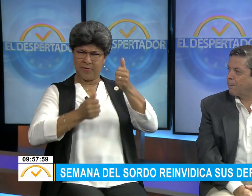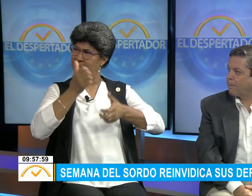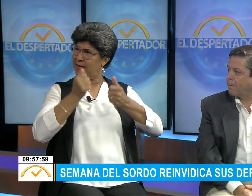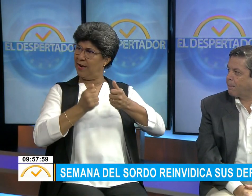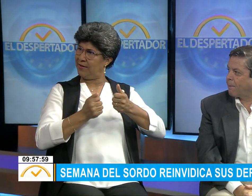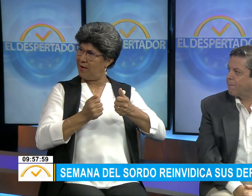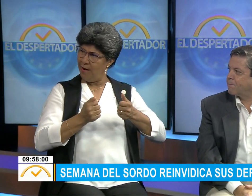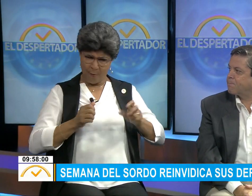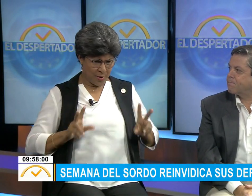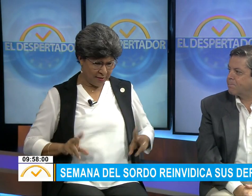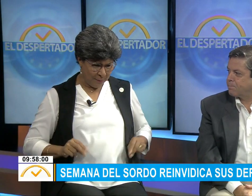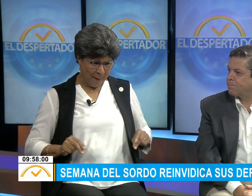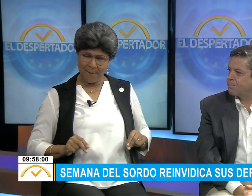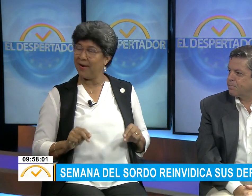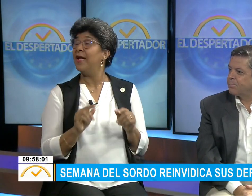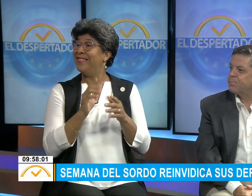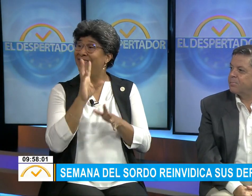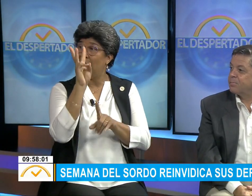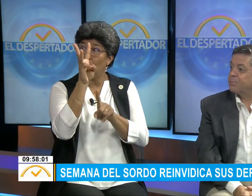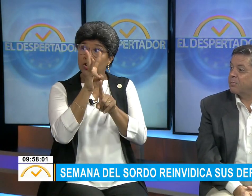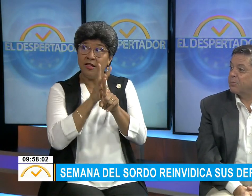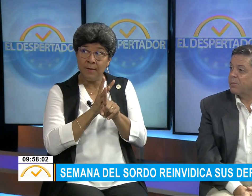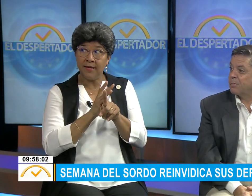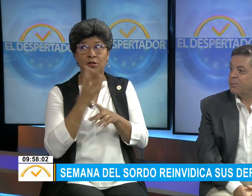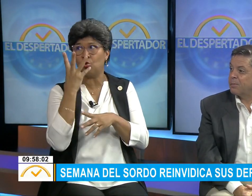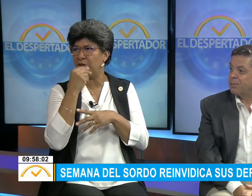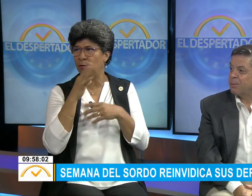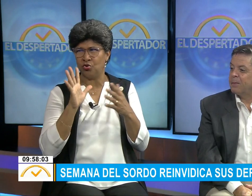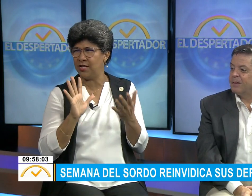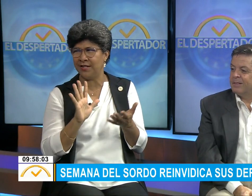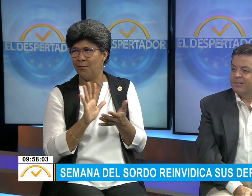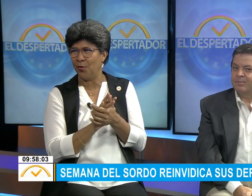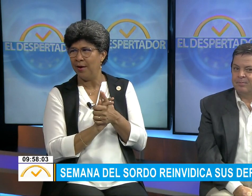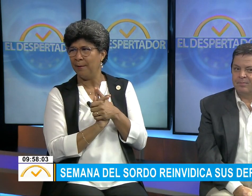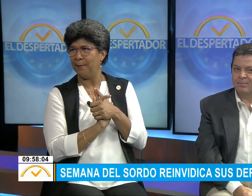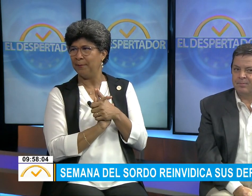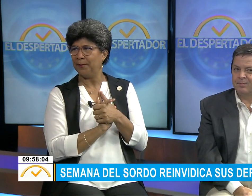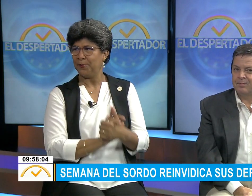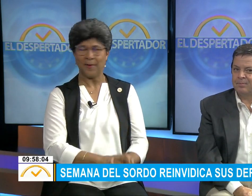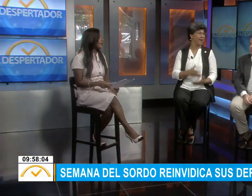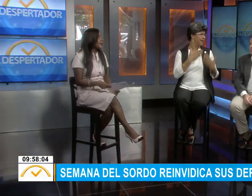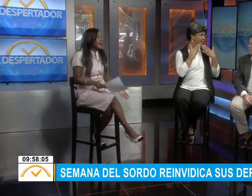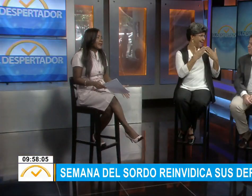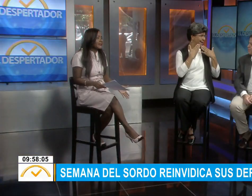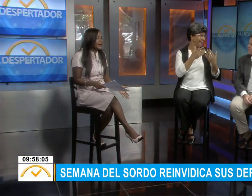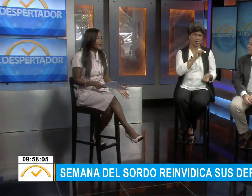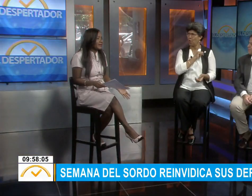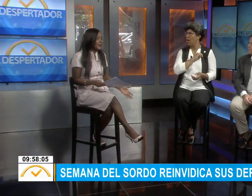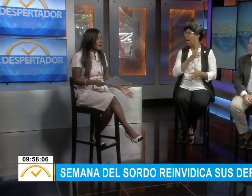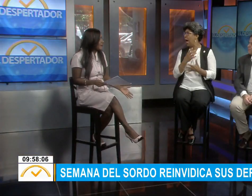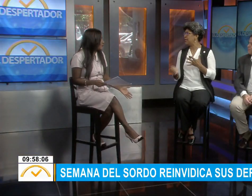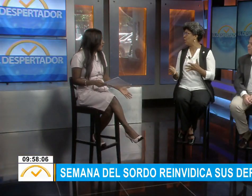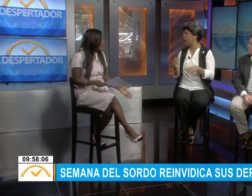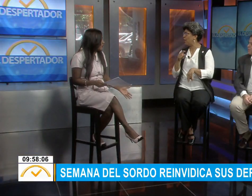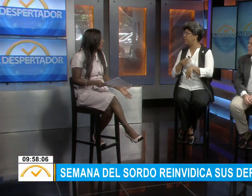Pueden decir leche, pueden decir pamper, desde los seis meses. Eso es hermosísimo. Gracias, Tommy y Juana. Qué pena que se acabó el tiempo. Ay, se nos acabó el